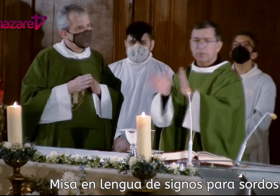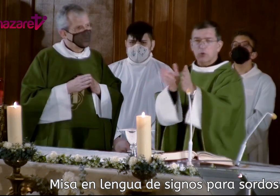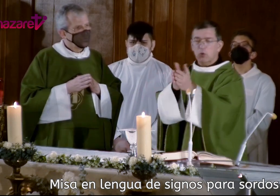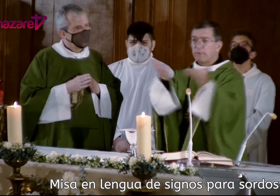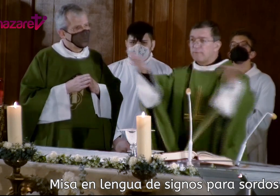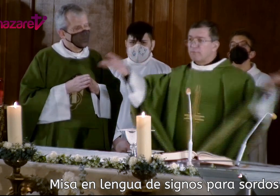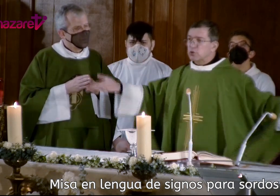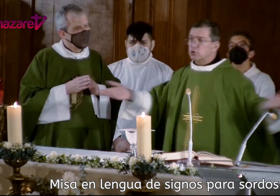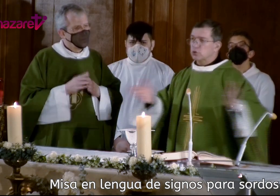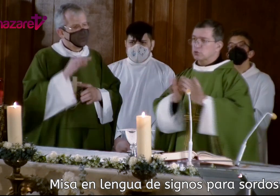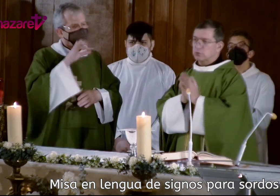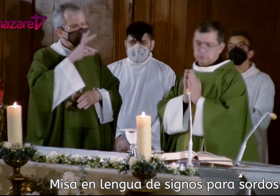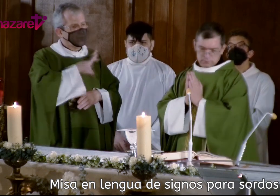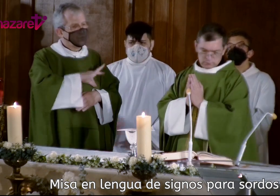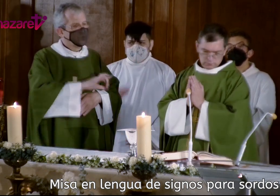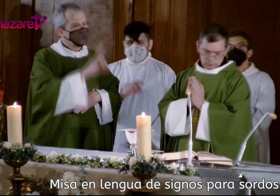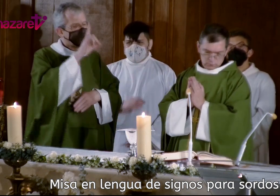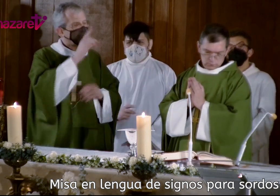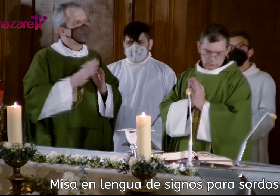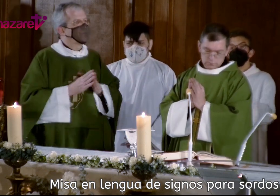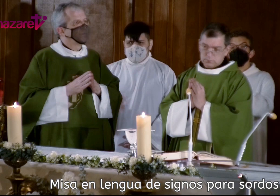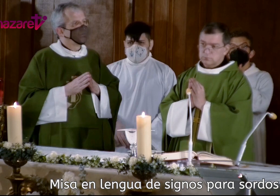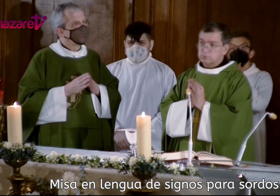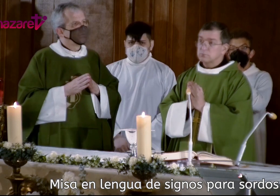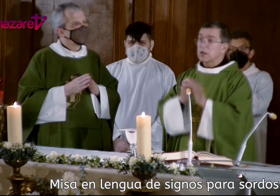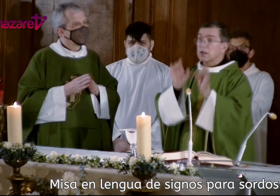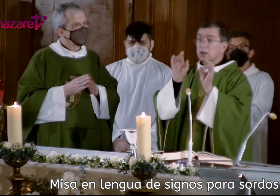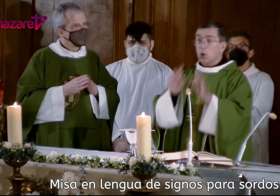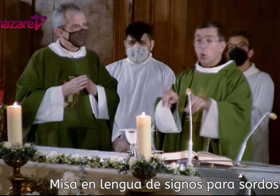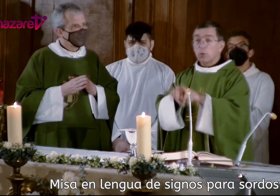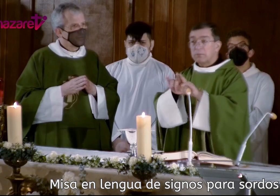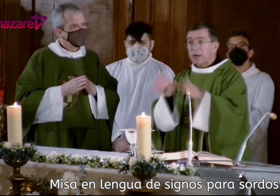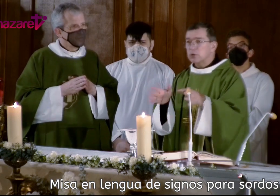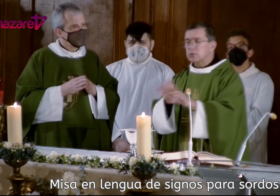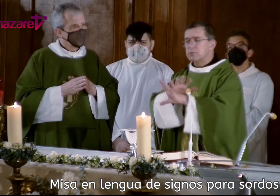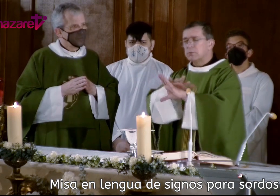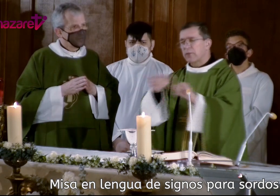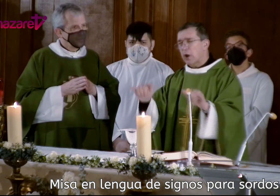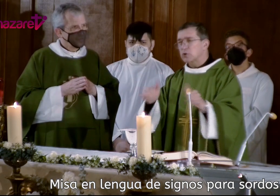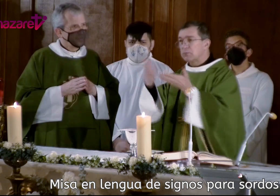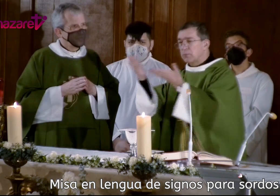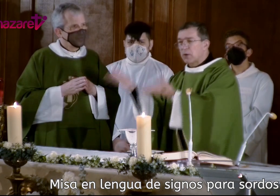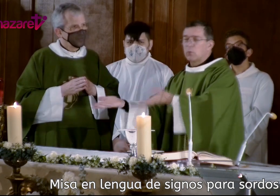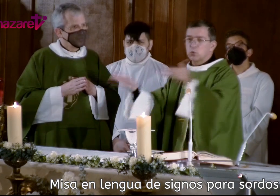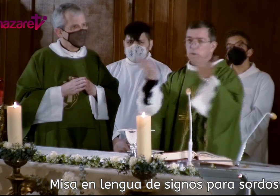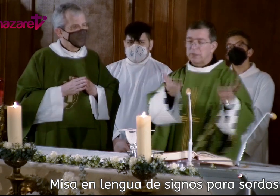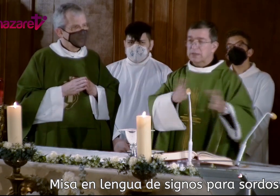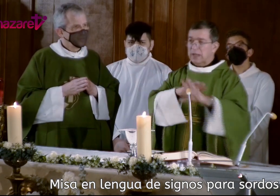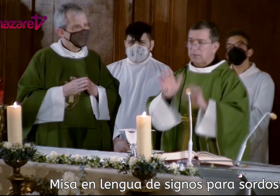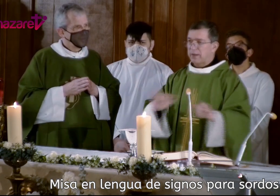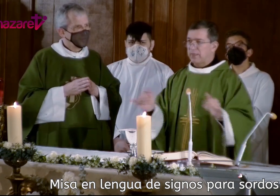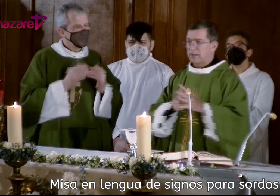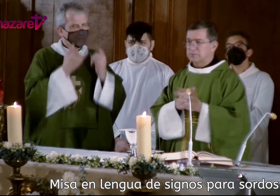con vosotros. Y con tu espíritu. Como hermanos, daos mutuamente la paz.